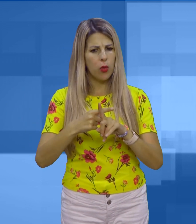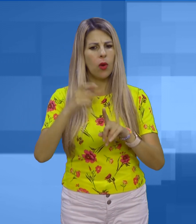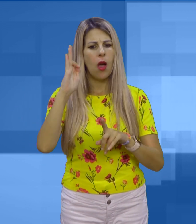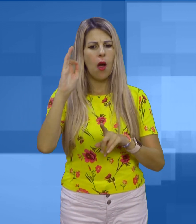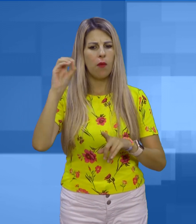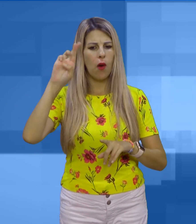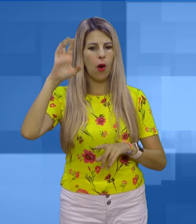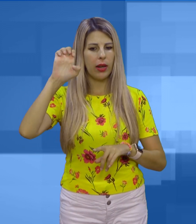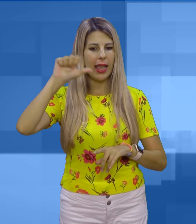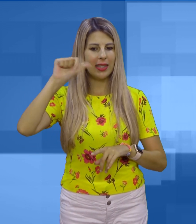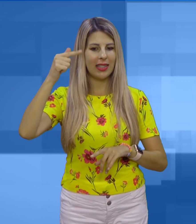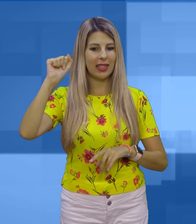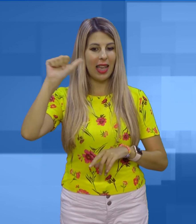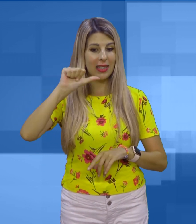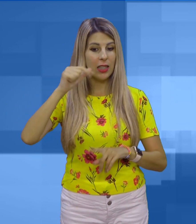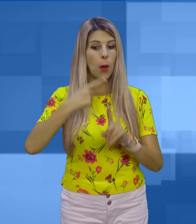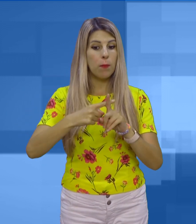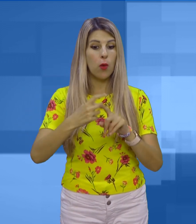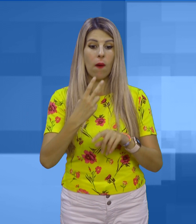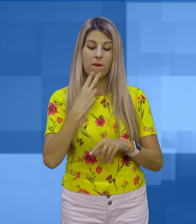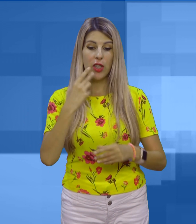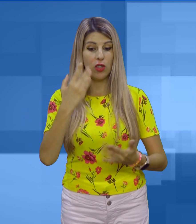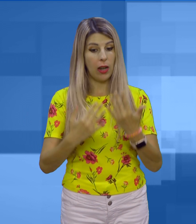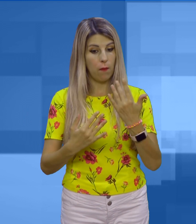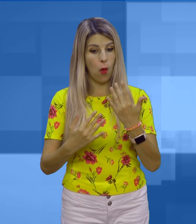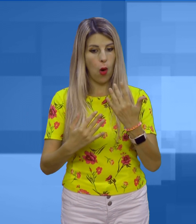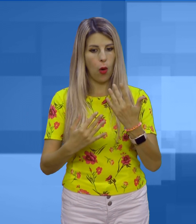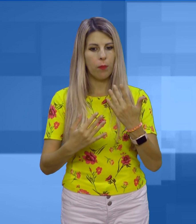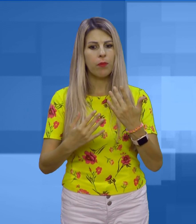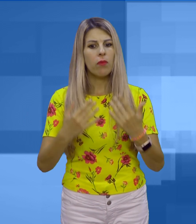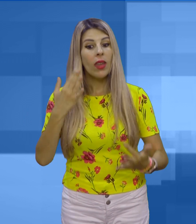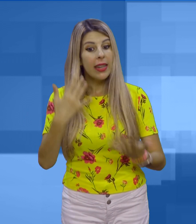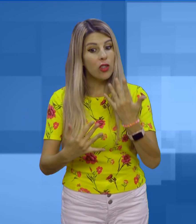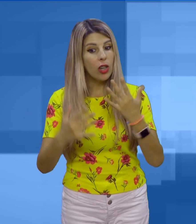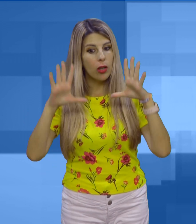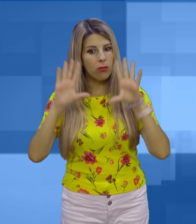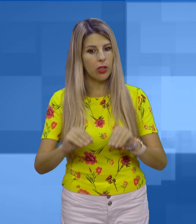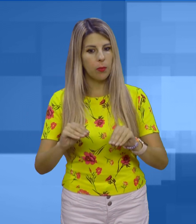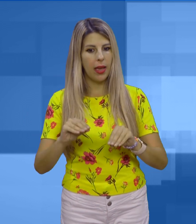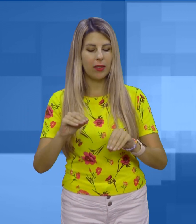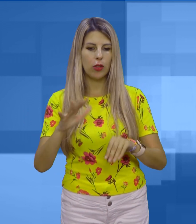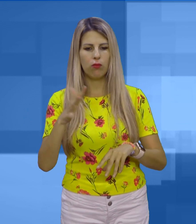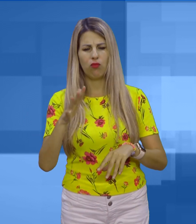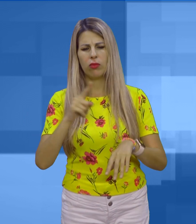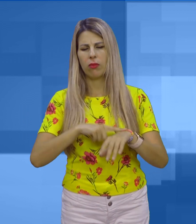L'incendio è stato spento intorno alle 19:30. Presenti sul posto anche Polizia di Stato e